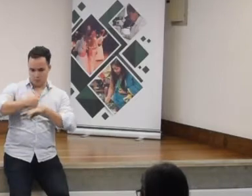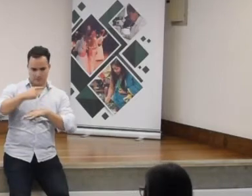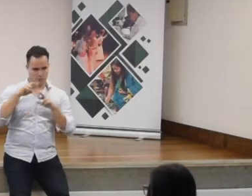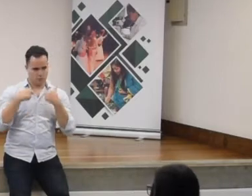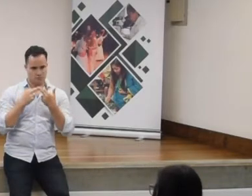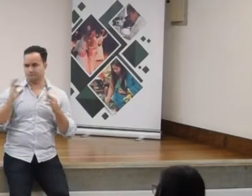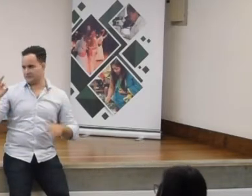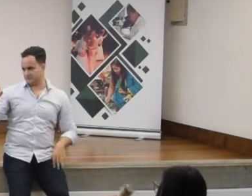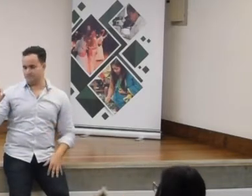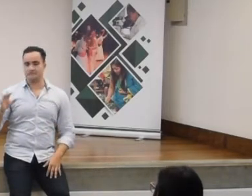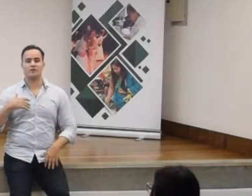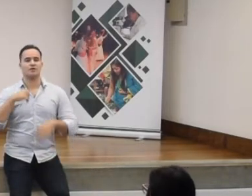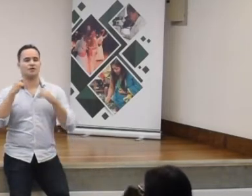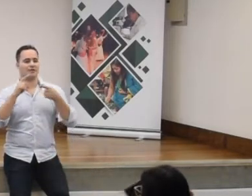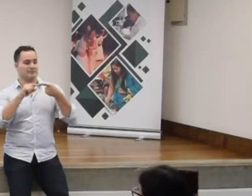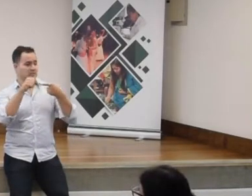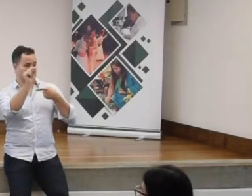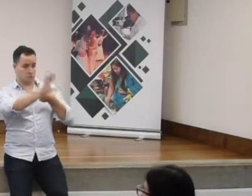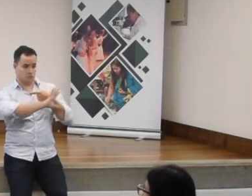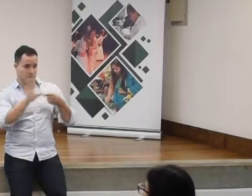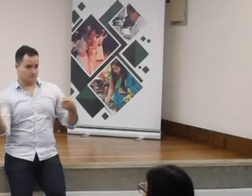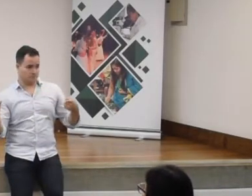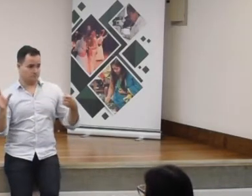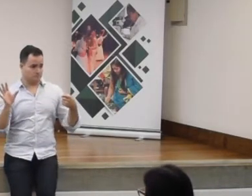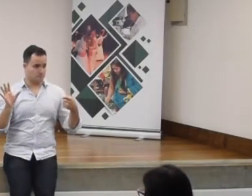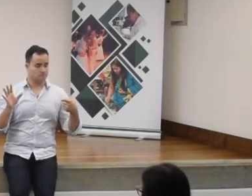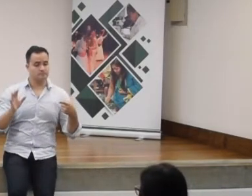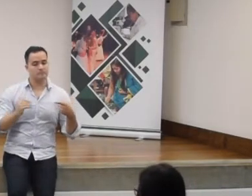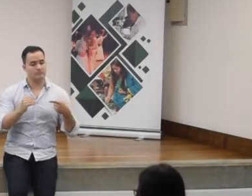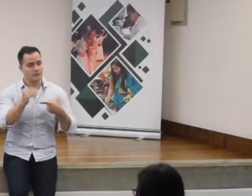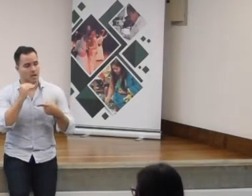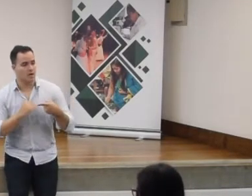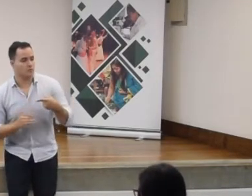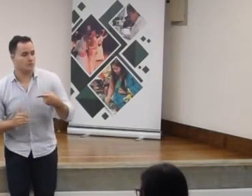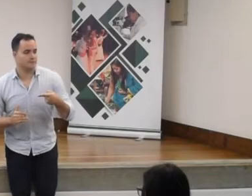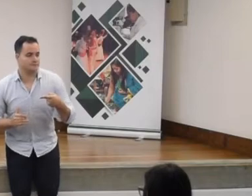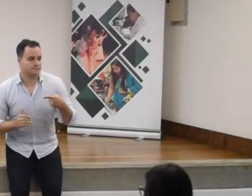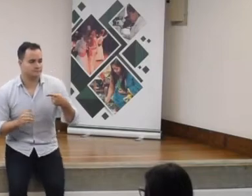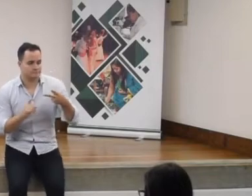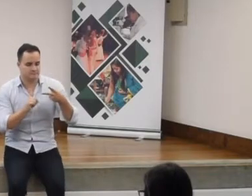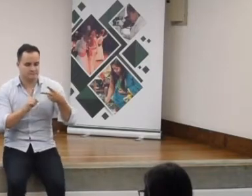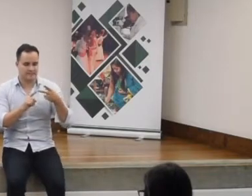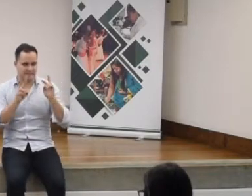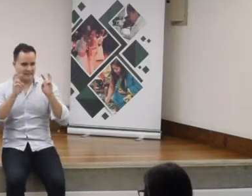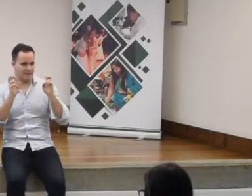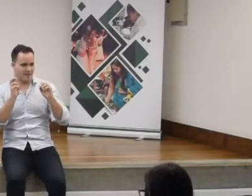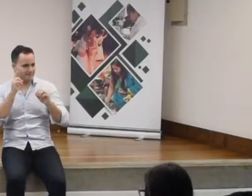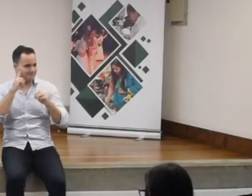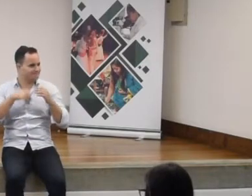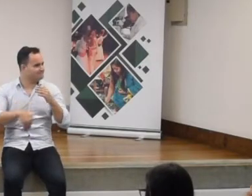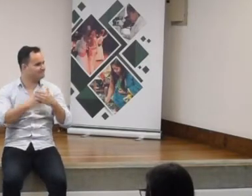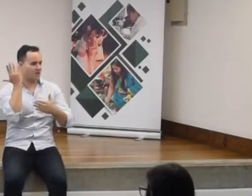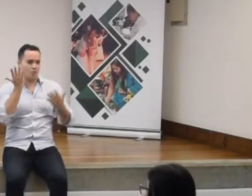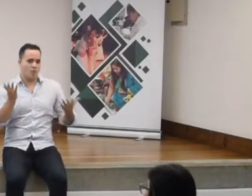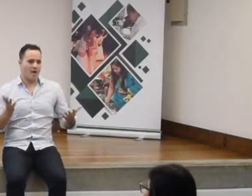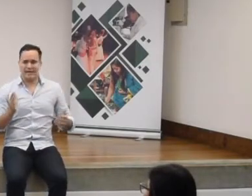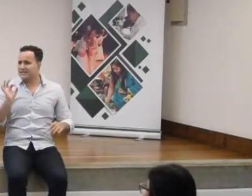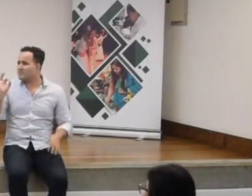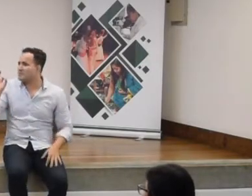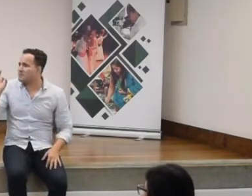Entonces, vamos al punto 2. El punto 2 es ¿por qué asunto empezamos?